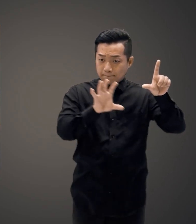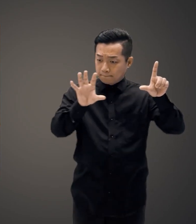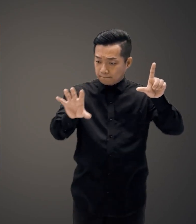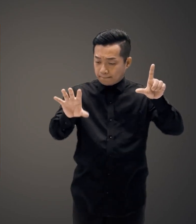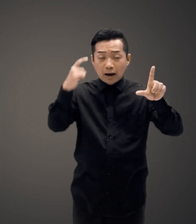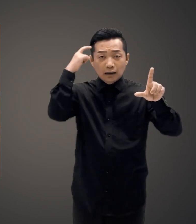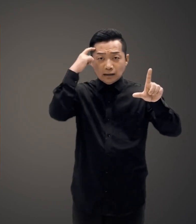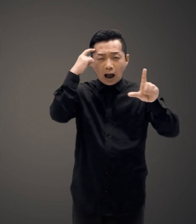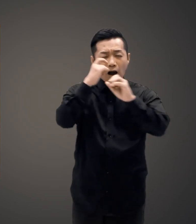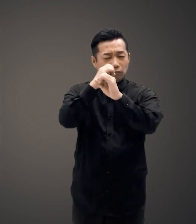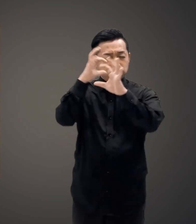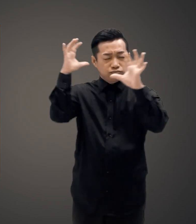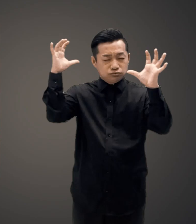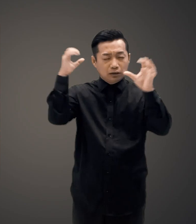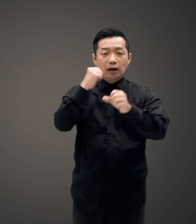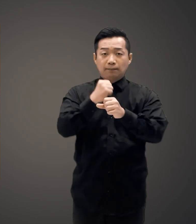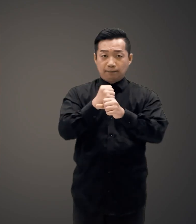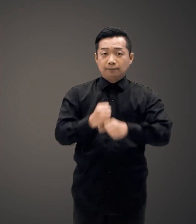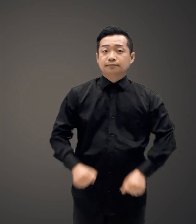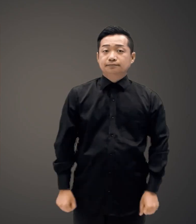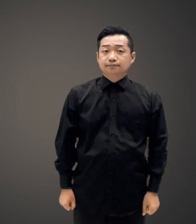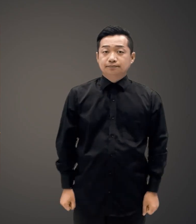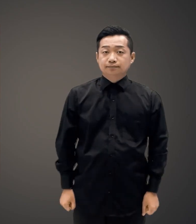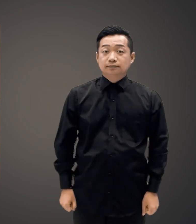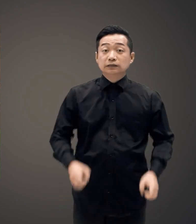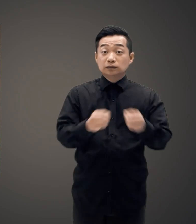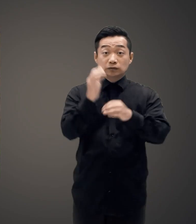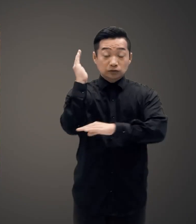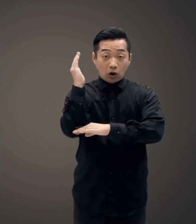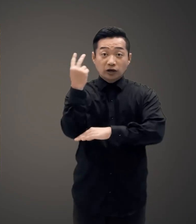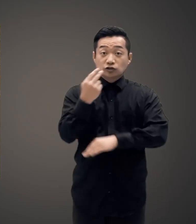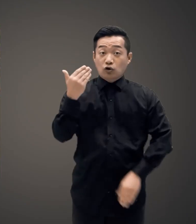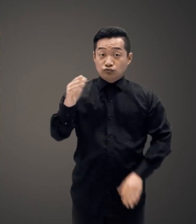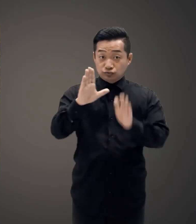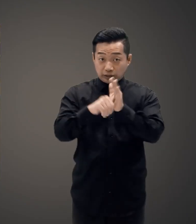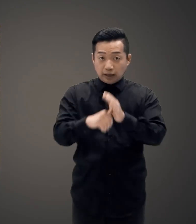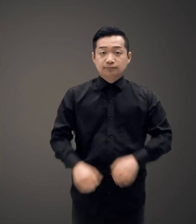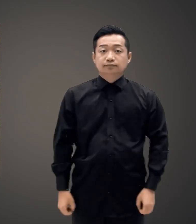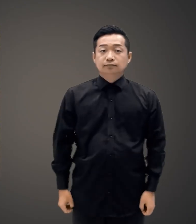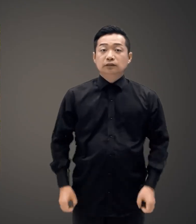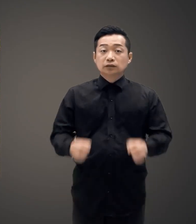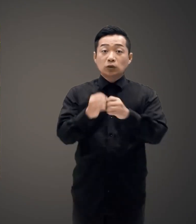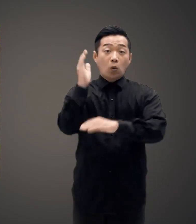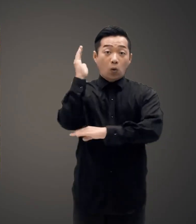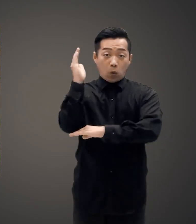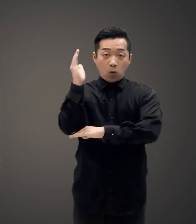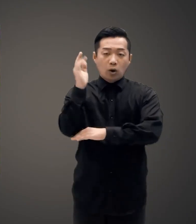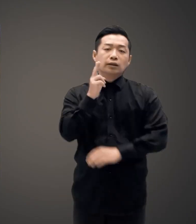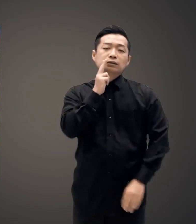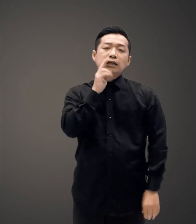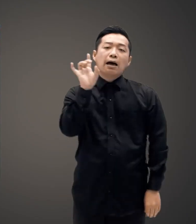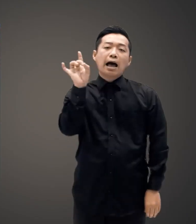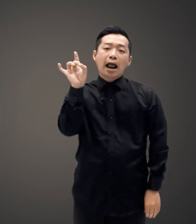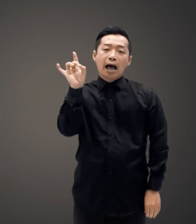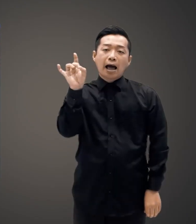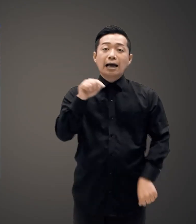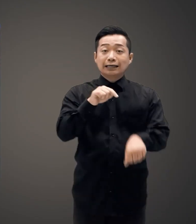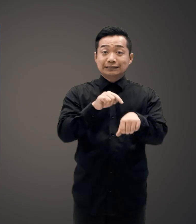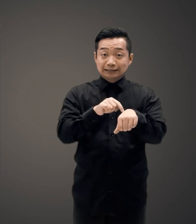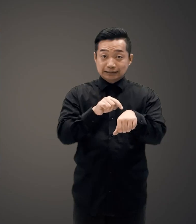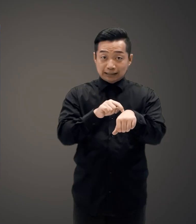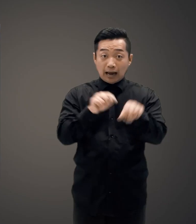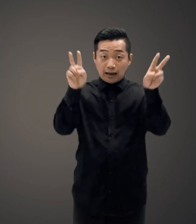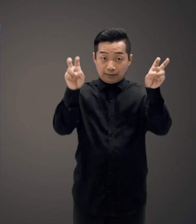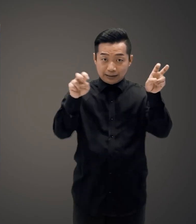과연 어떤 장면이었을지 떠올려보게 하는데요. 이 소설은 2009년 장편소설 담배 한 개